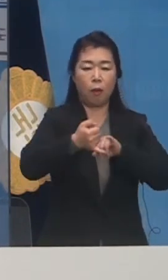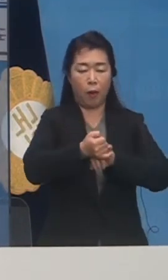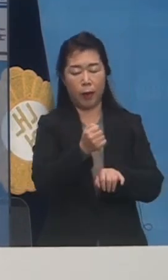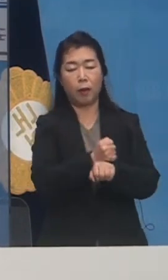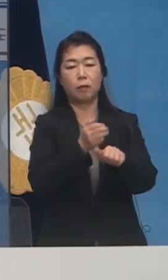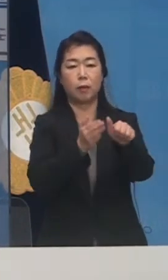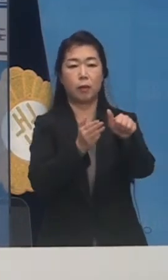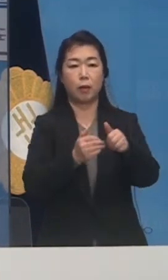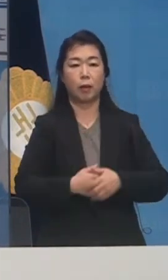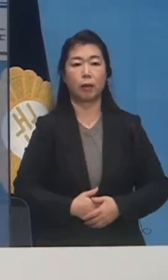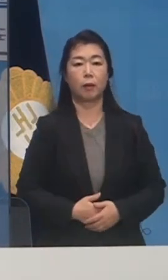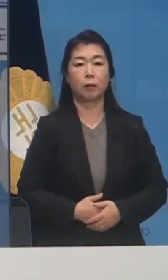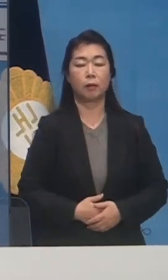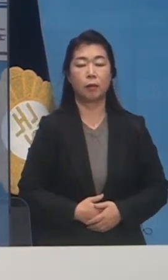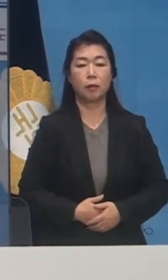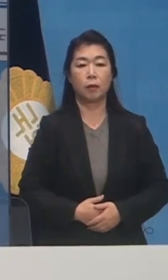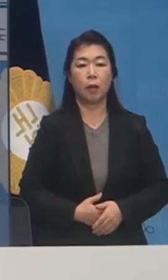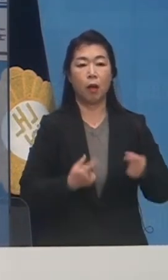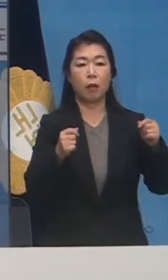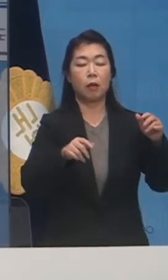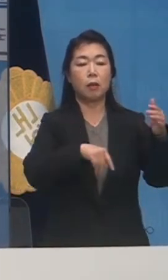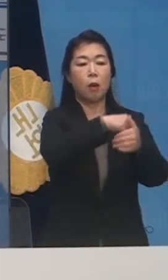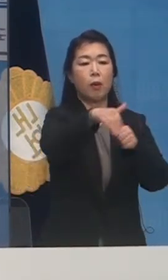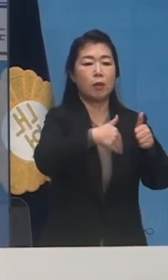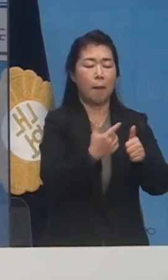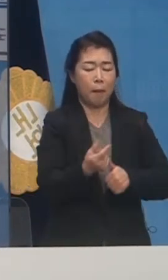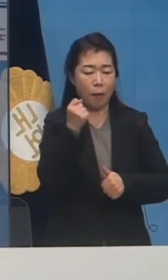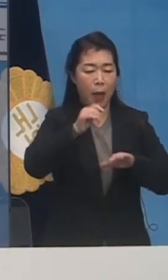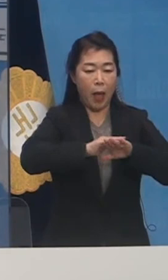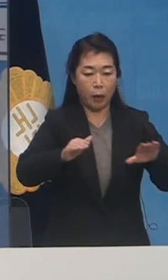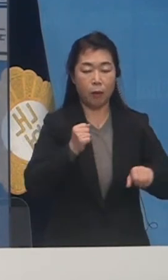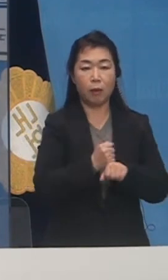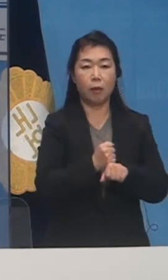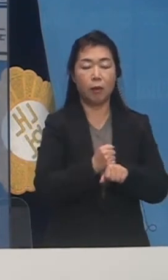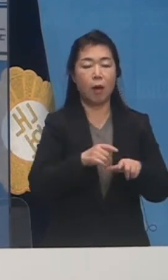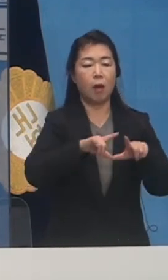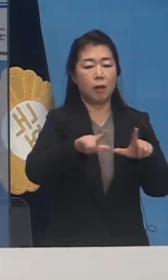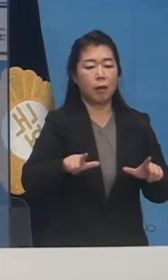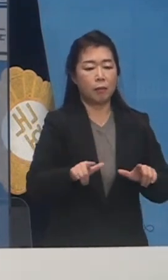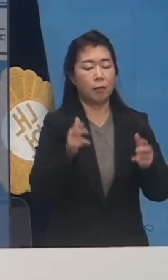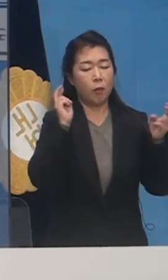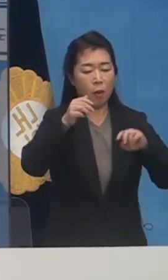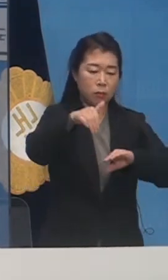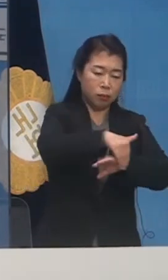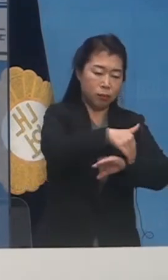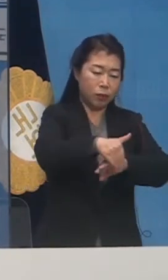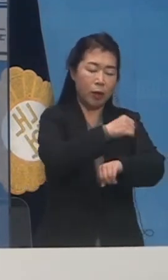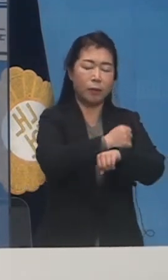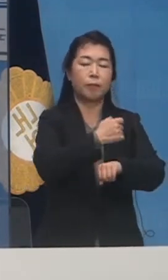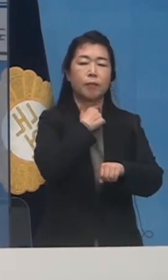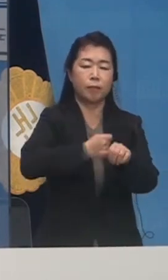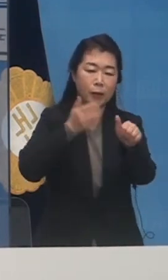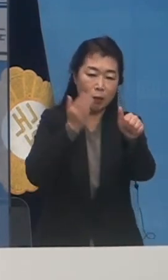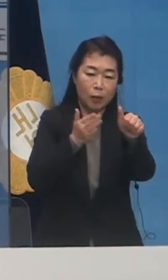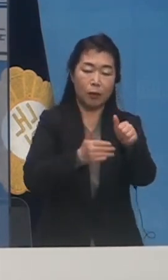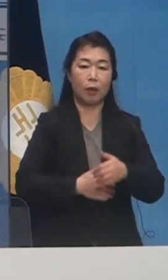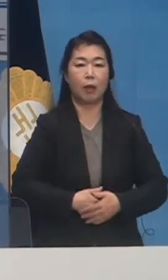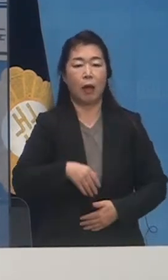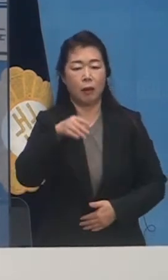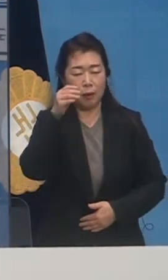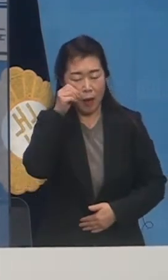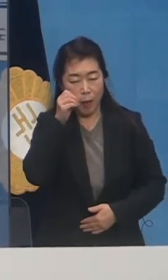해주세요. 이 상황에서 하루라도 빨리 벗어나서 일상으로 돌아갈 수 있게 꼭 해주세요.